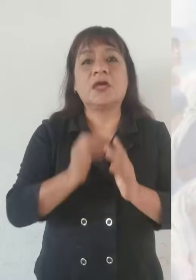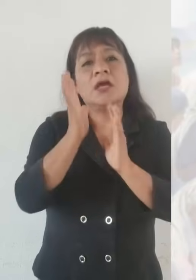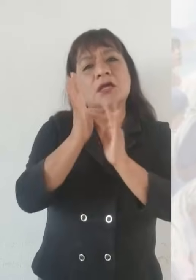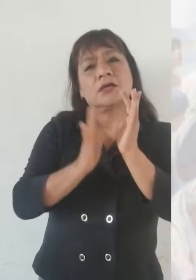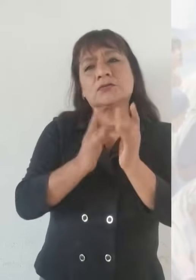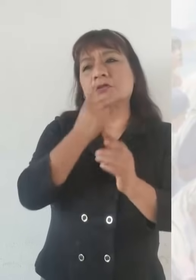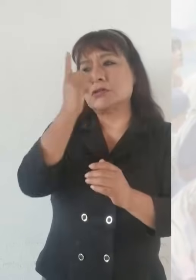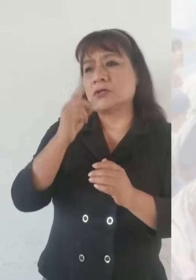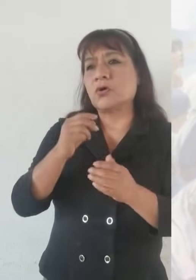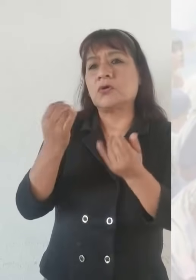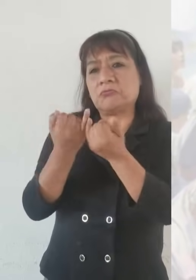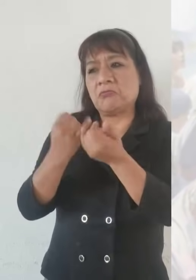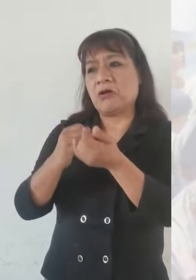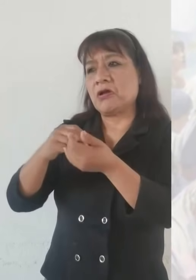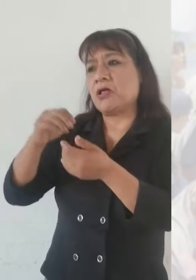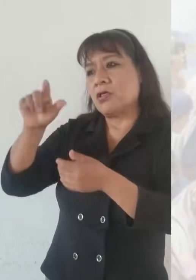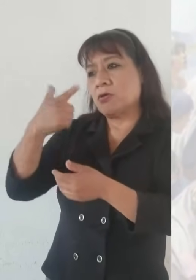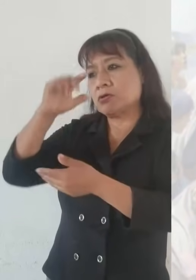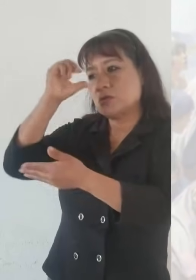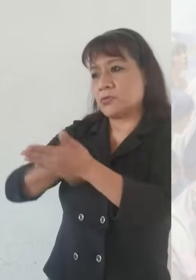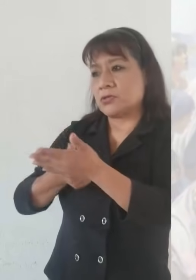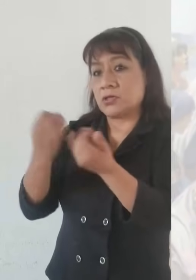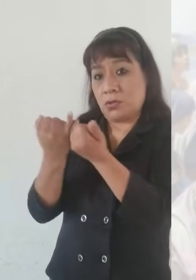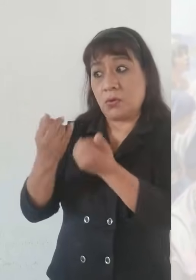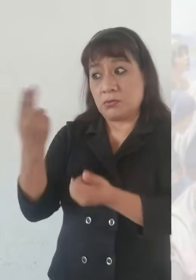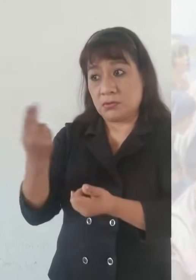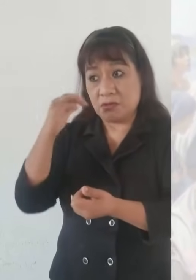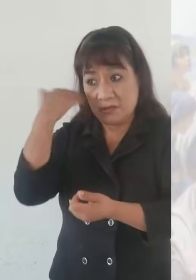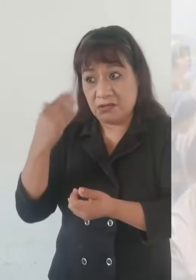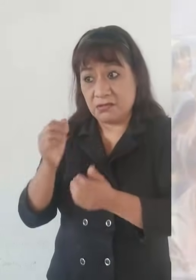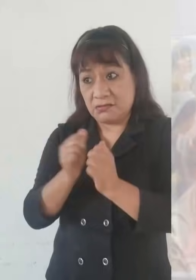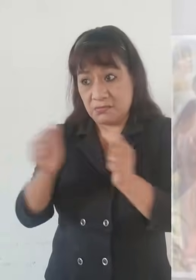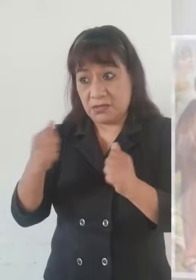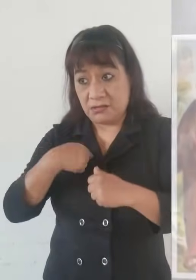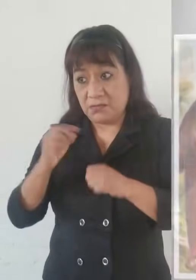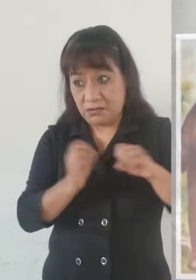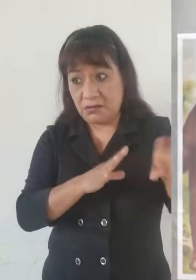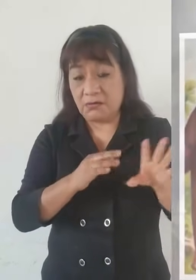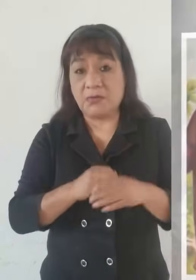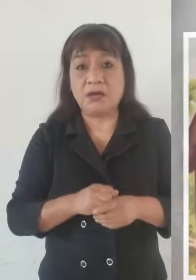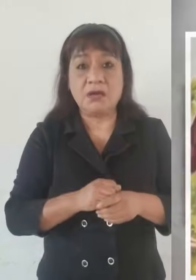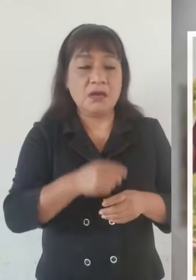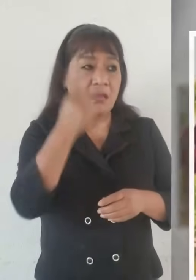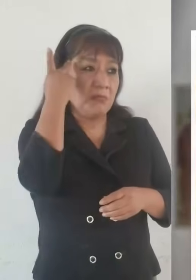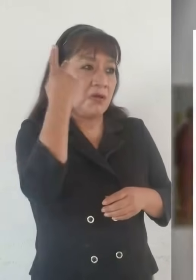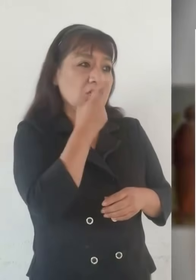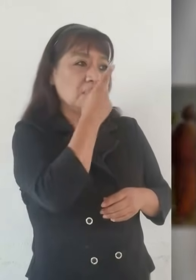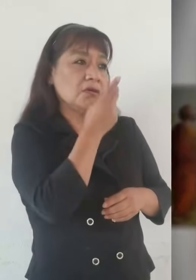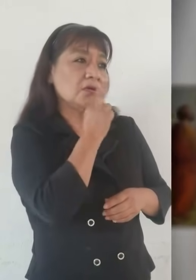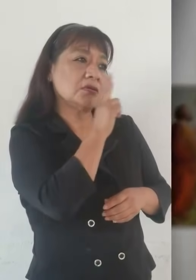Entonces Jesús les dijo a los 12: "¿También ustedes quieren dejarme?" Simón Pedro le